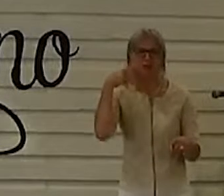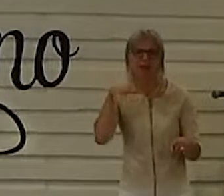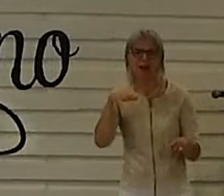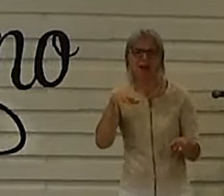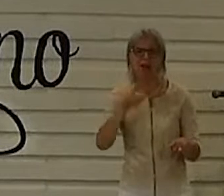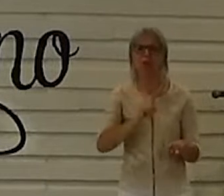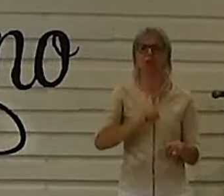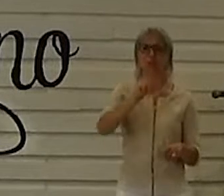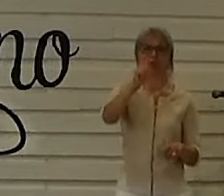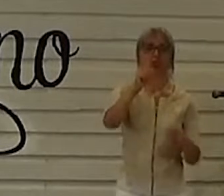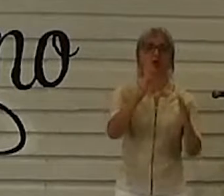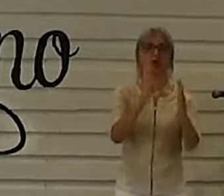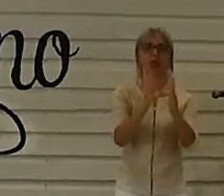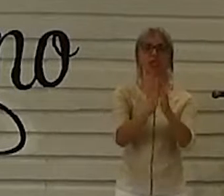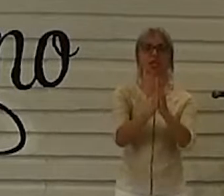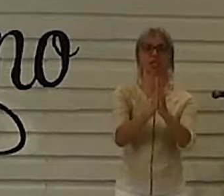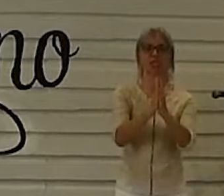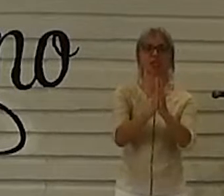chiesa?